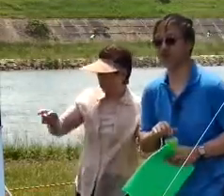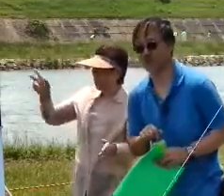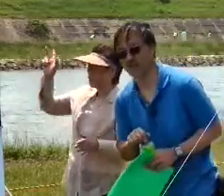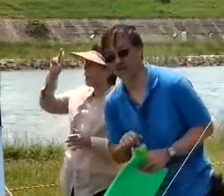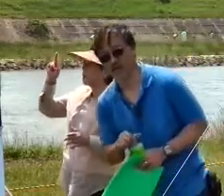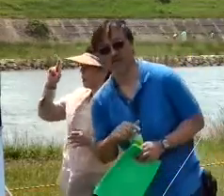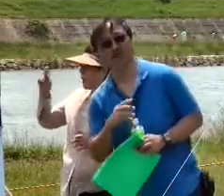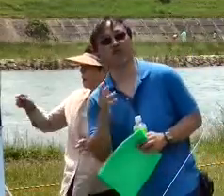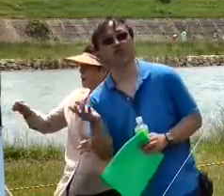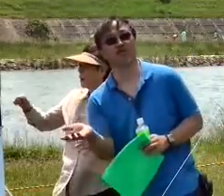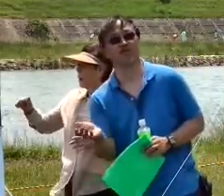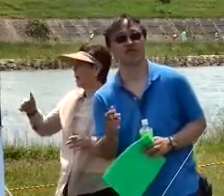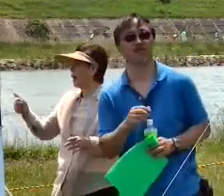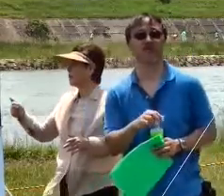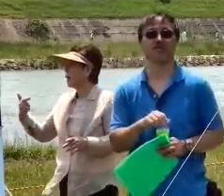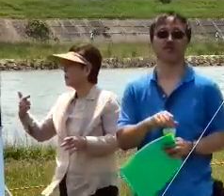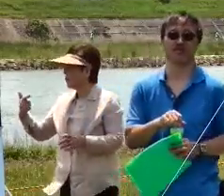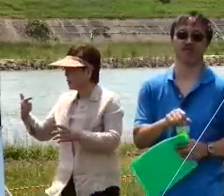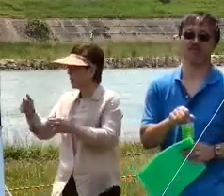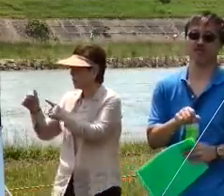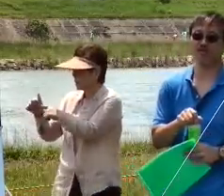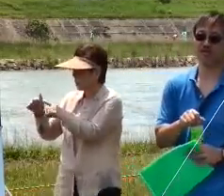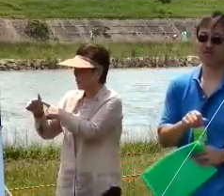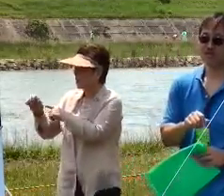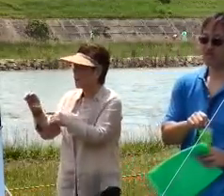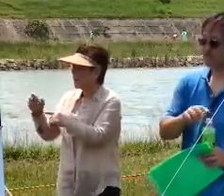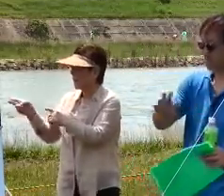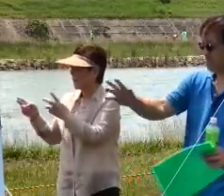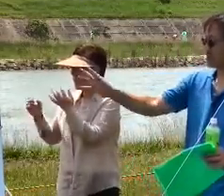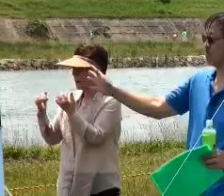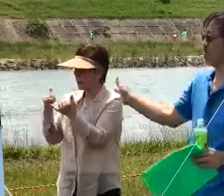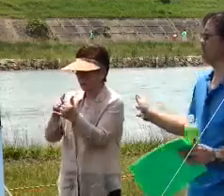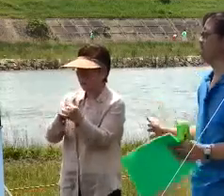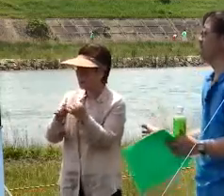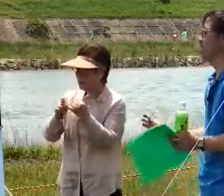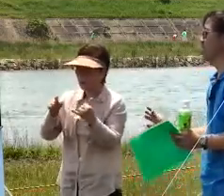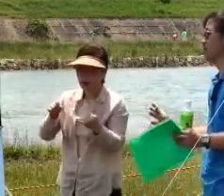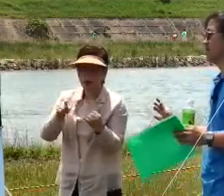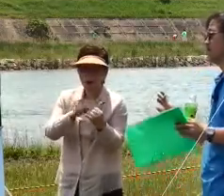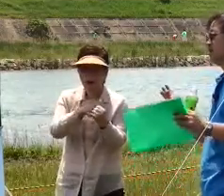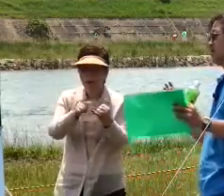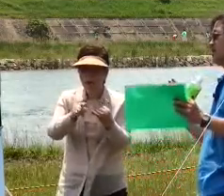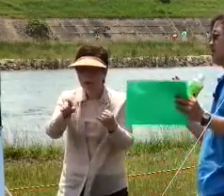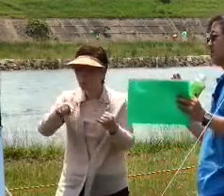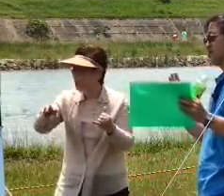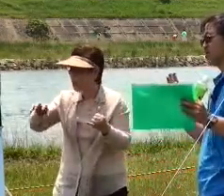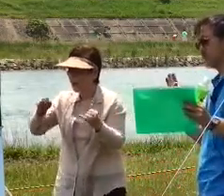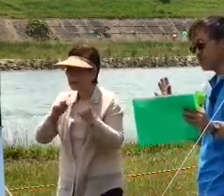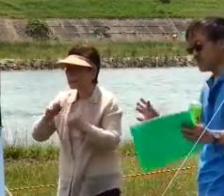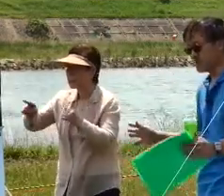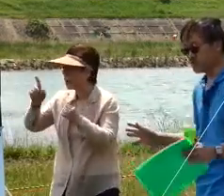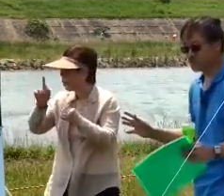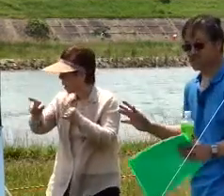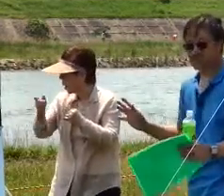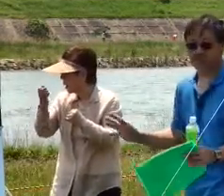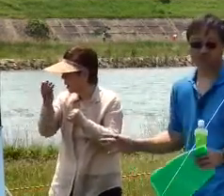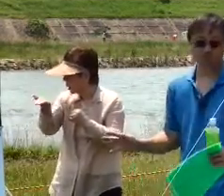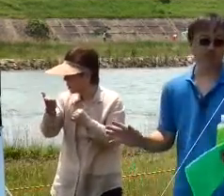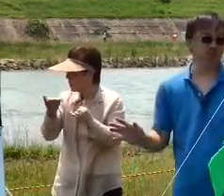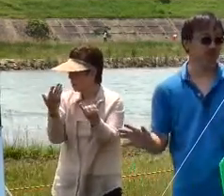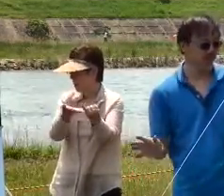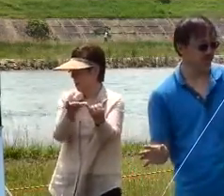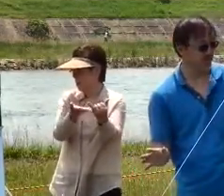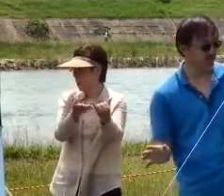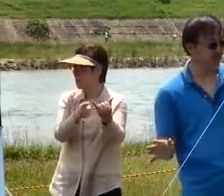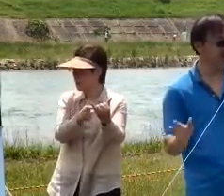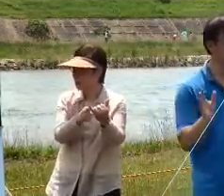ヴァに声をかけて、あなたはどこに行ったのかと探していらっしゃる。皆さんは自分が道を見失ったな